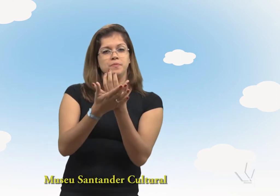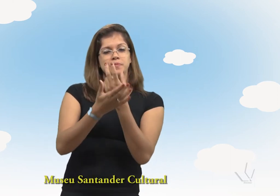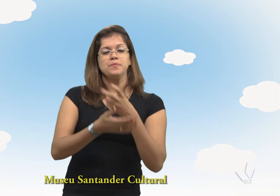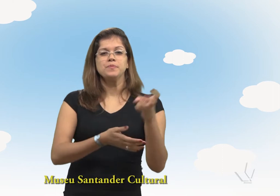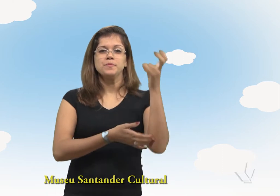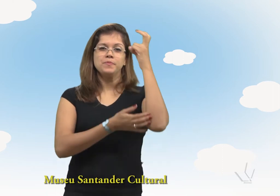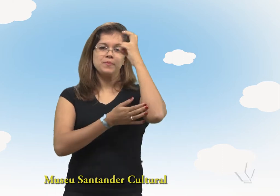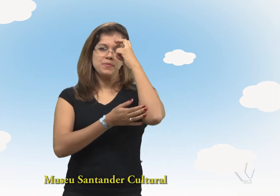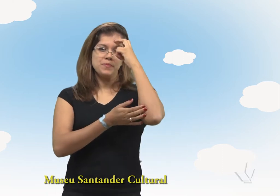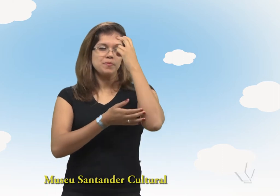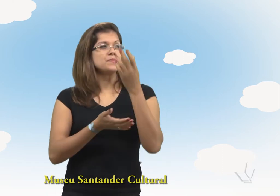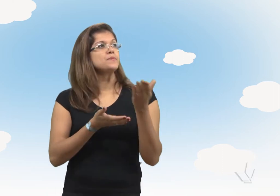Cultural.